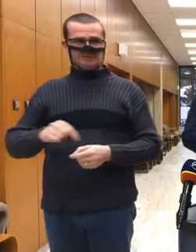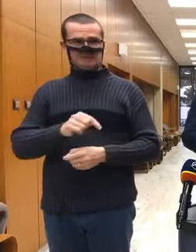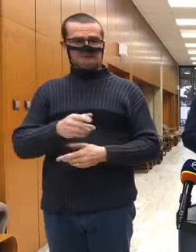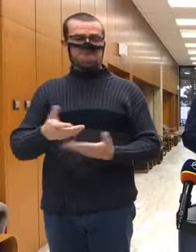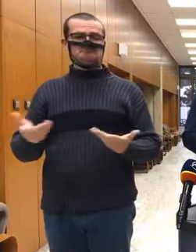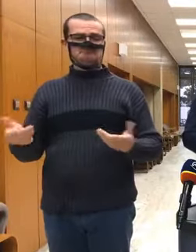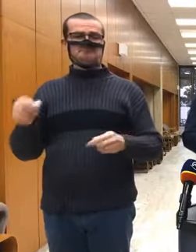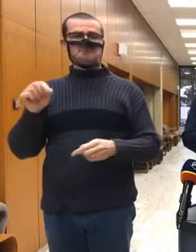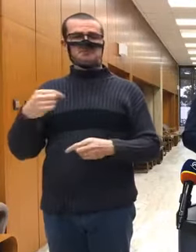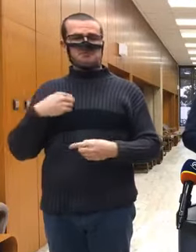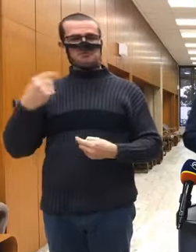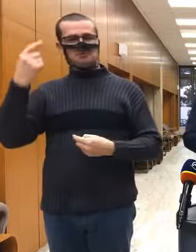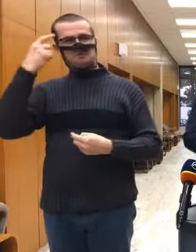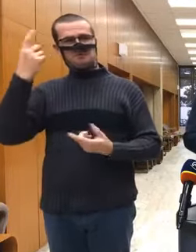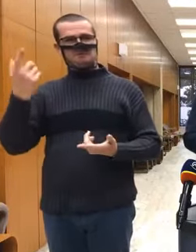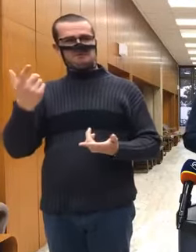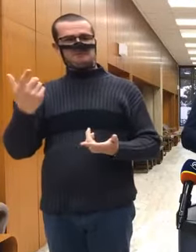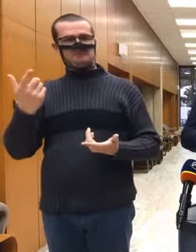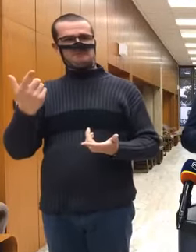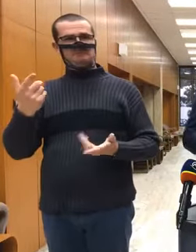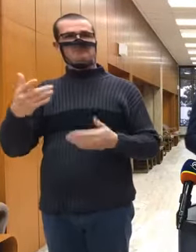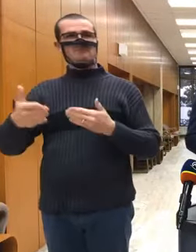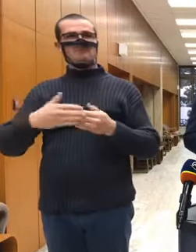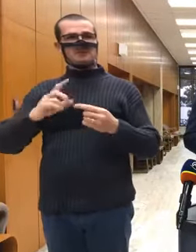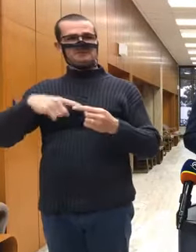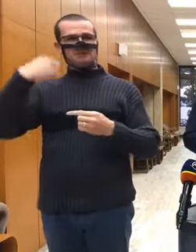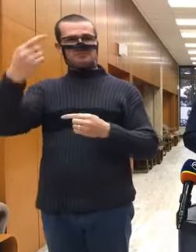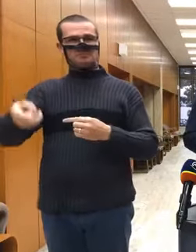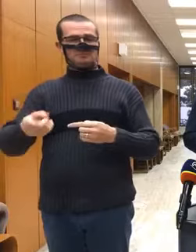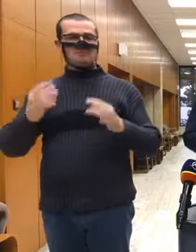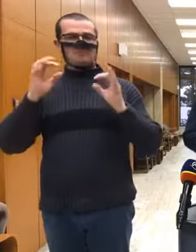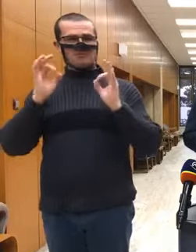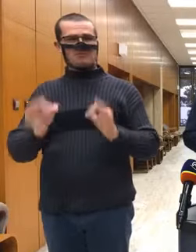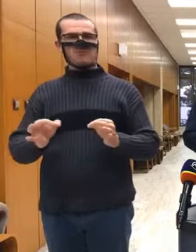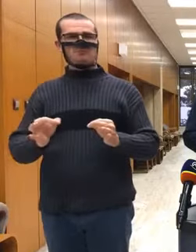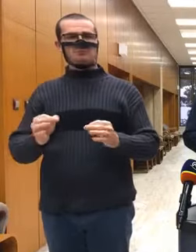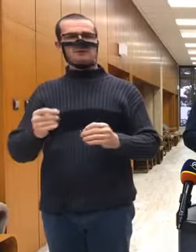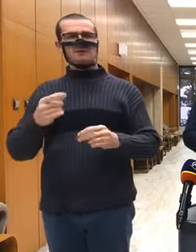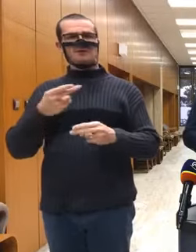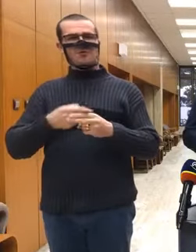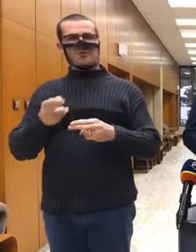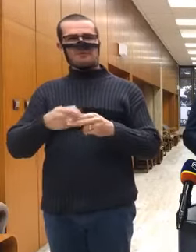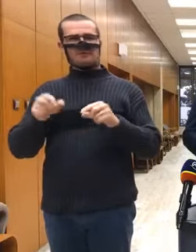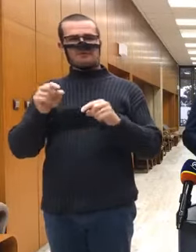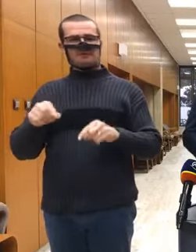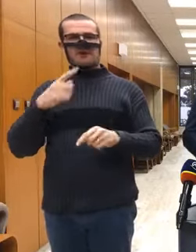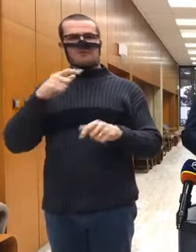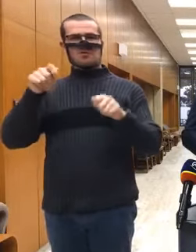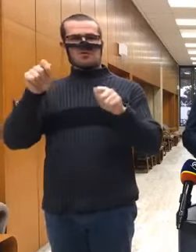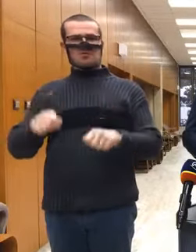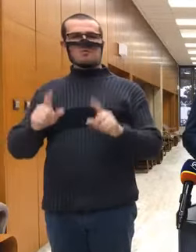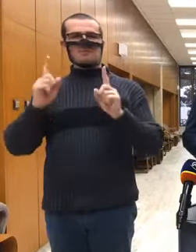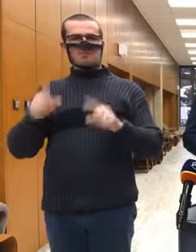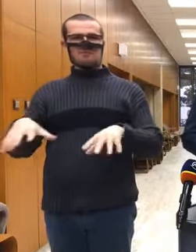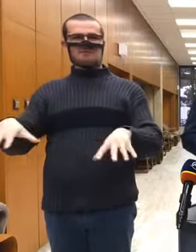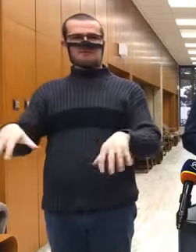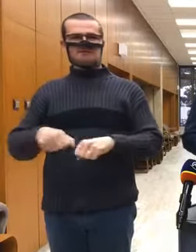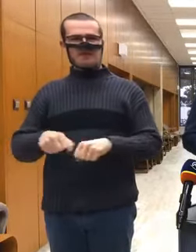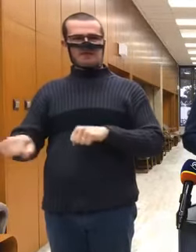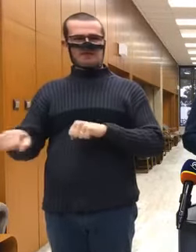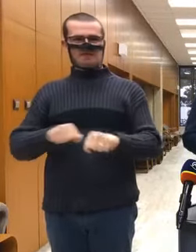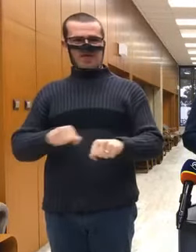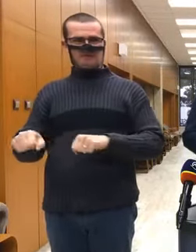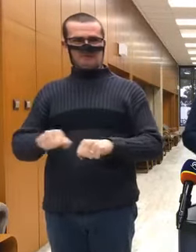Takže tu si myslím, že v blízkej budúcnosti bolo dobre to napraviť tak, aby takéto rozhodnutia musela schváliť